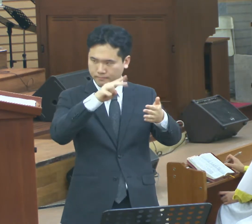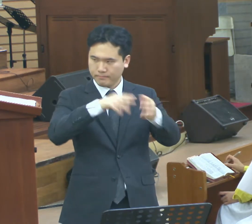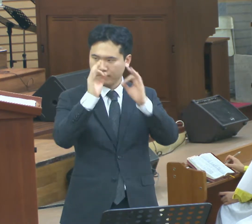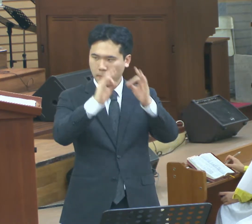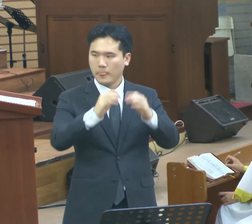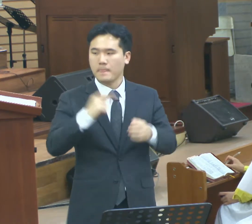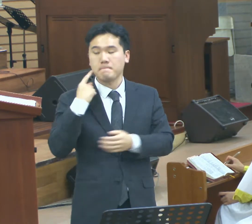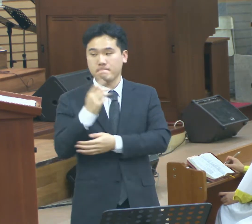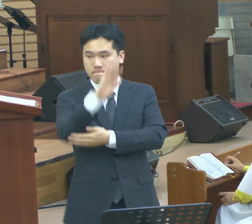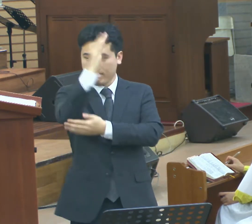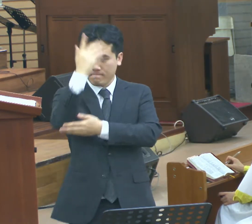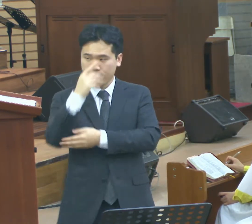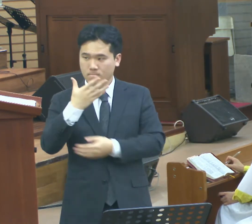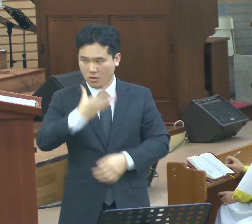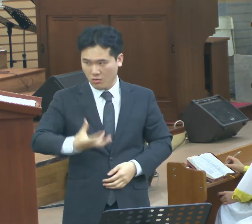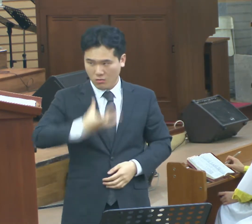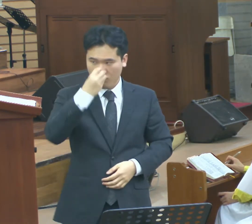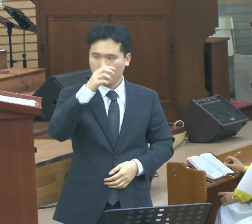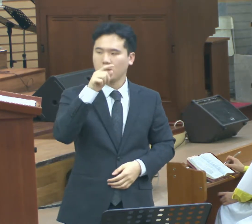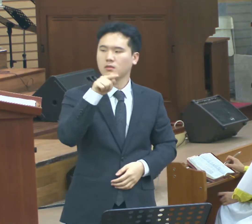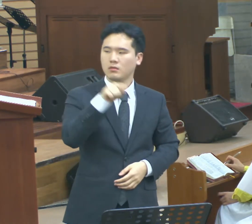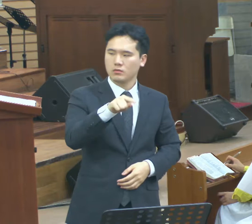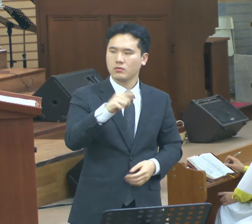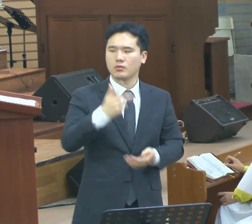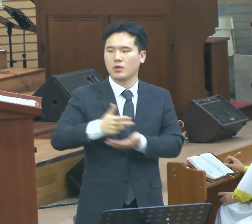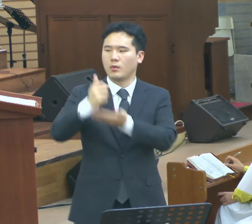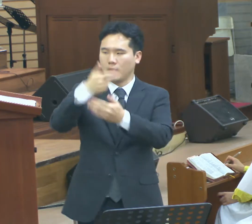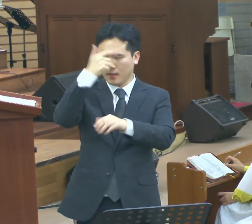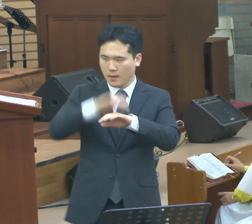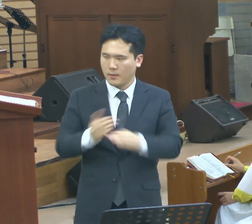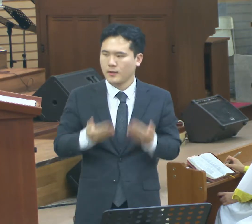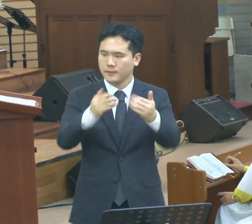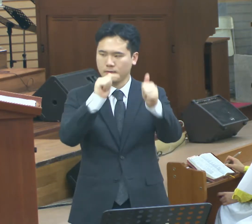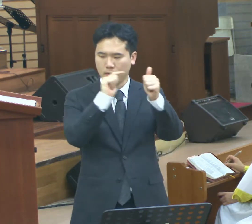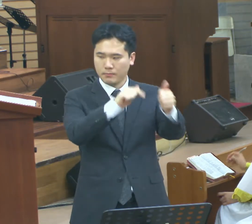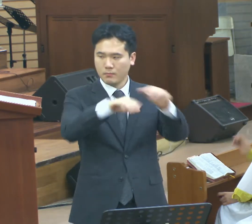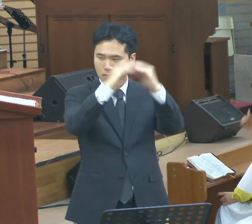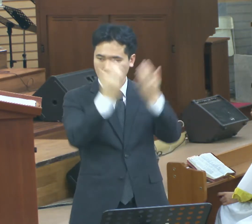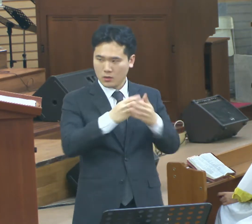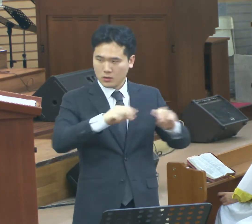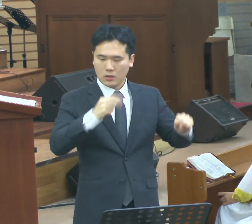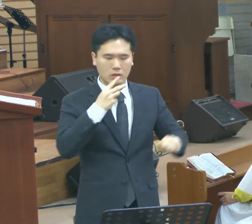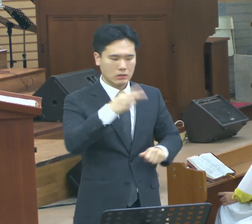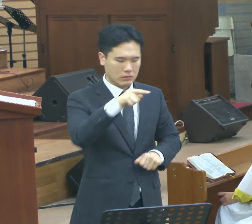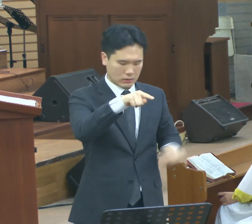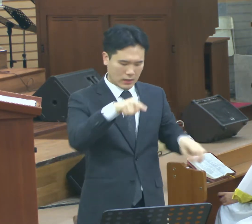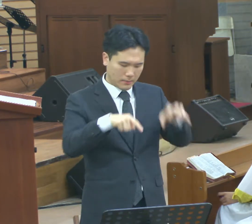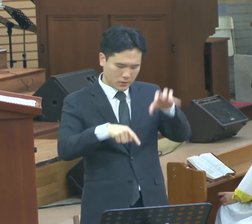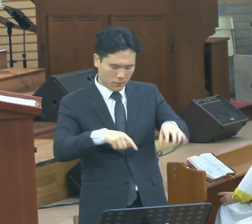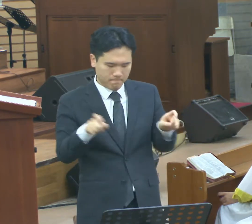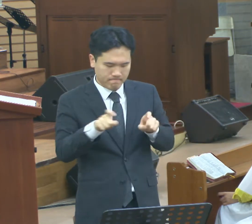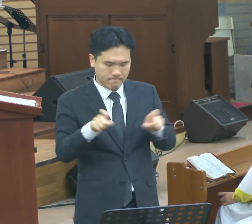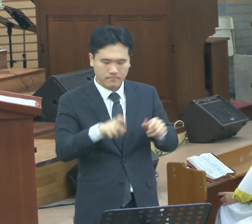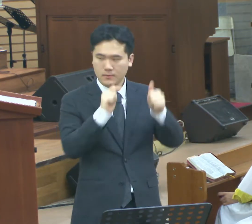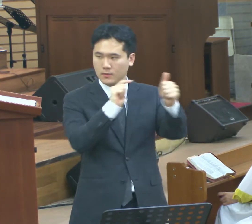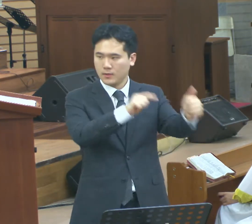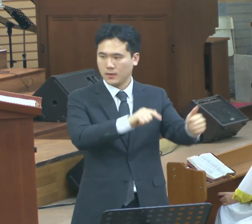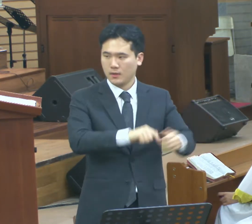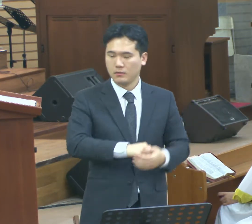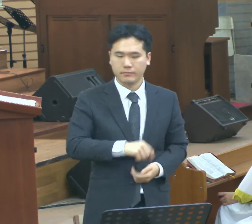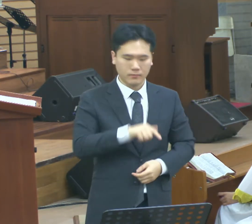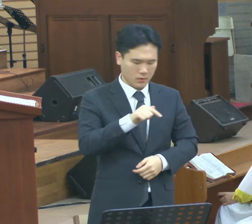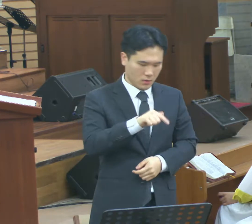아름답고 거룩한 것으로 여호와께 예배할지어다. 온 땅이여 그 앞에서 떨지어다. 여기